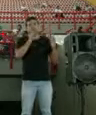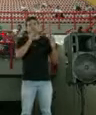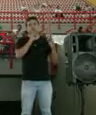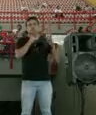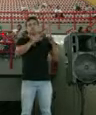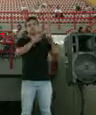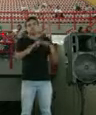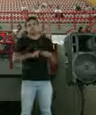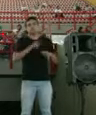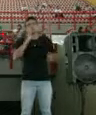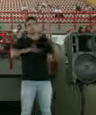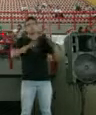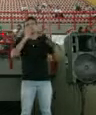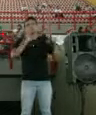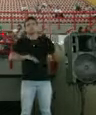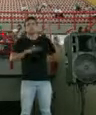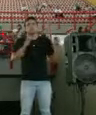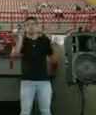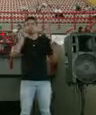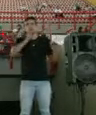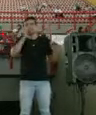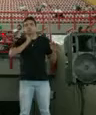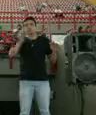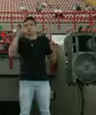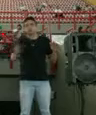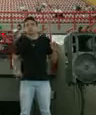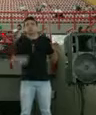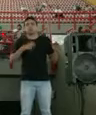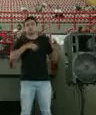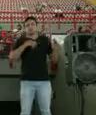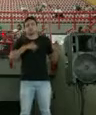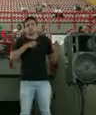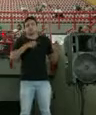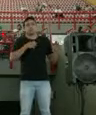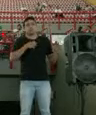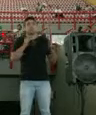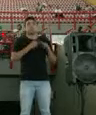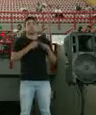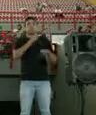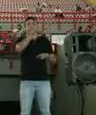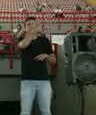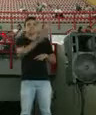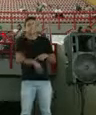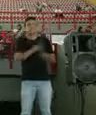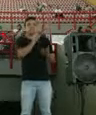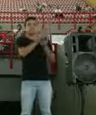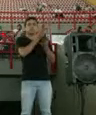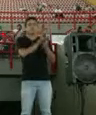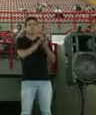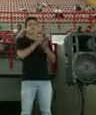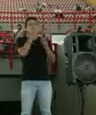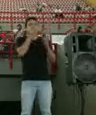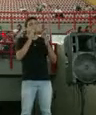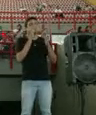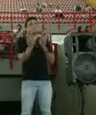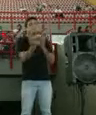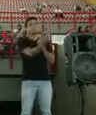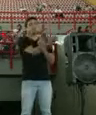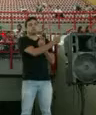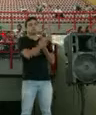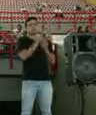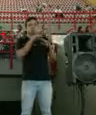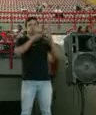o que realmente às vezes deixa as mulheres chateadas. É porque nós somos sempre o quê? Da mesma maneira. Por isso que elas dizem